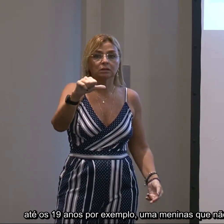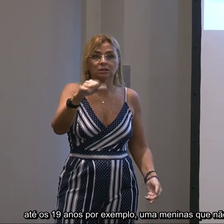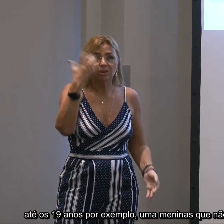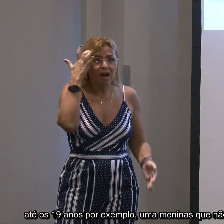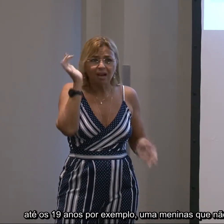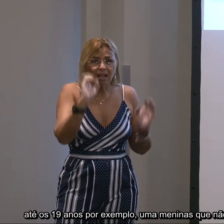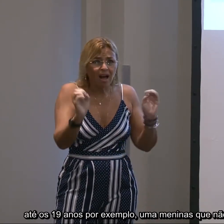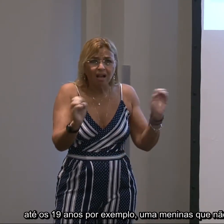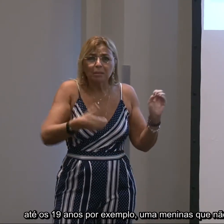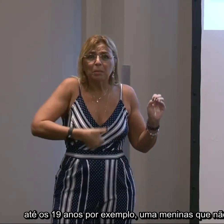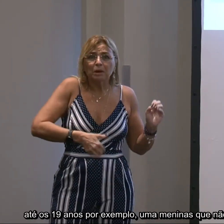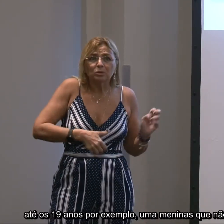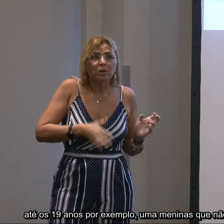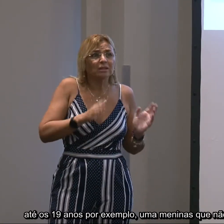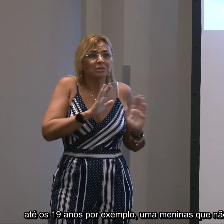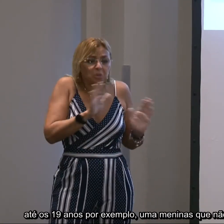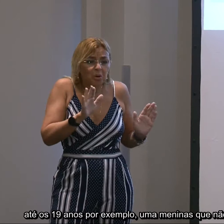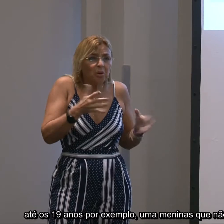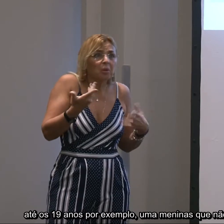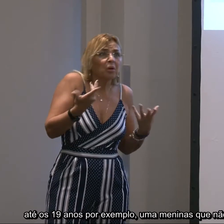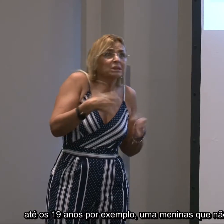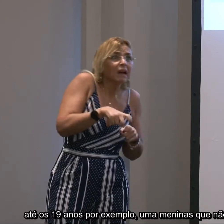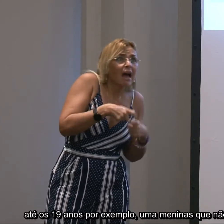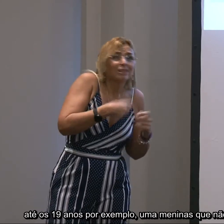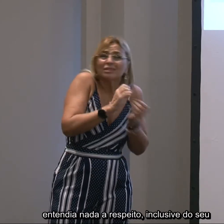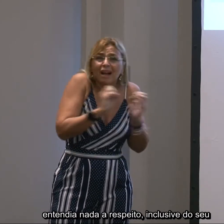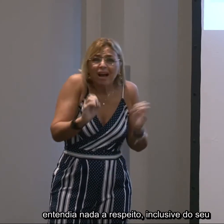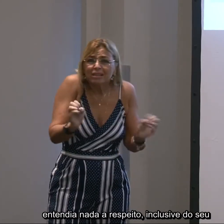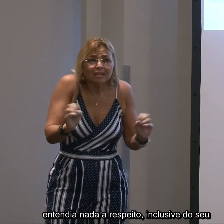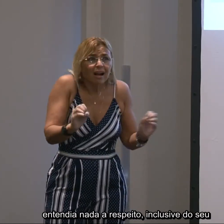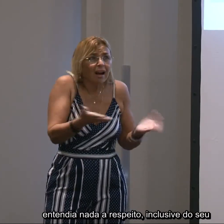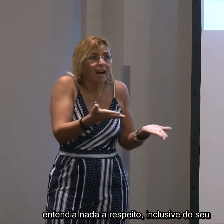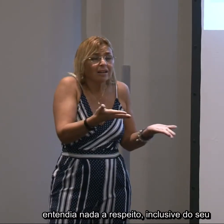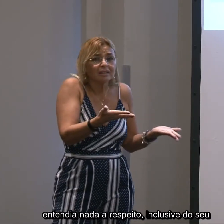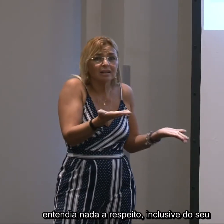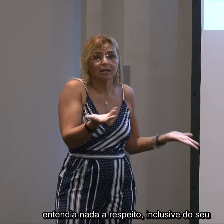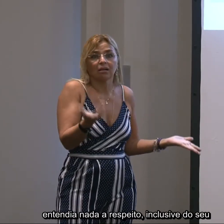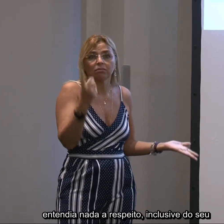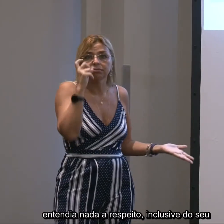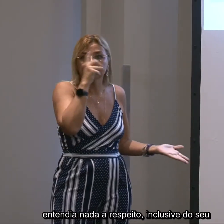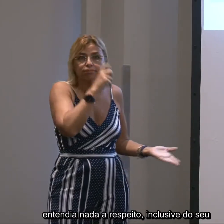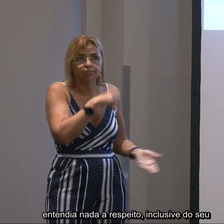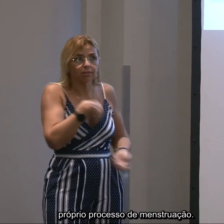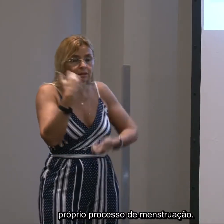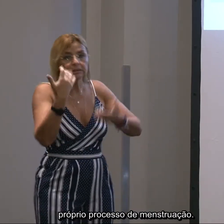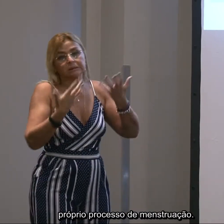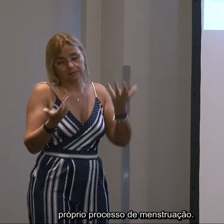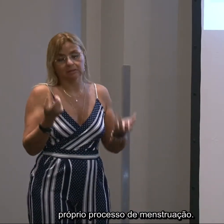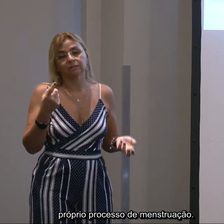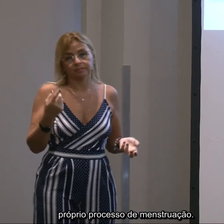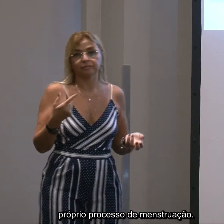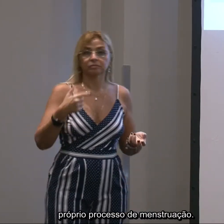os 19 anos, por exemplo, uma menina que não entendia nada a respeito, inclusive, do seu próprio processo de